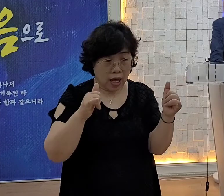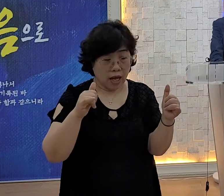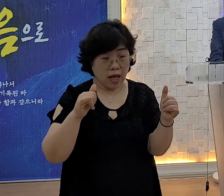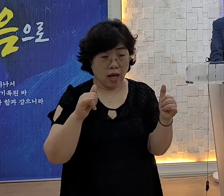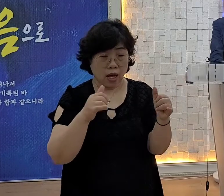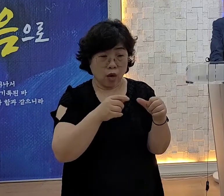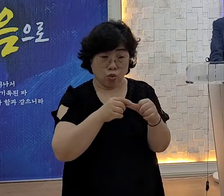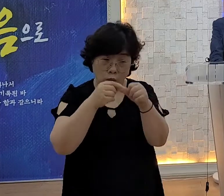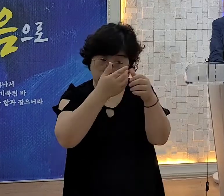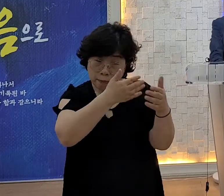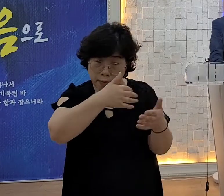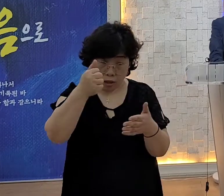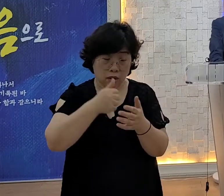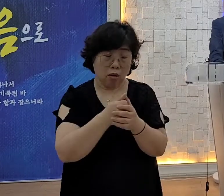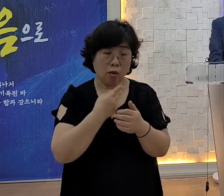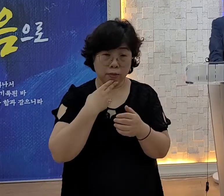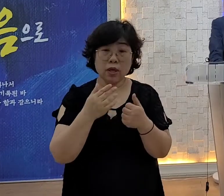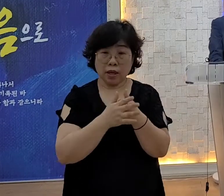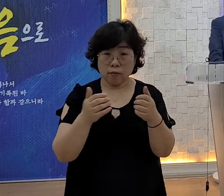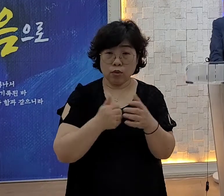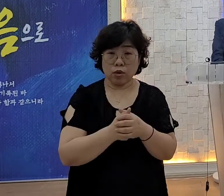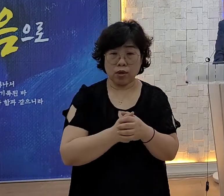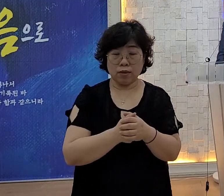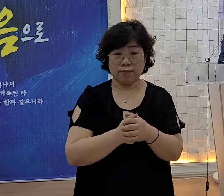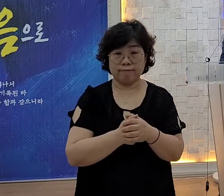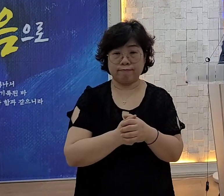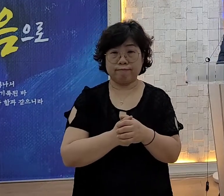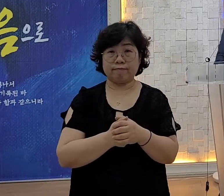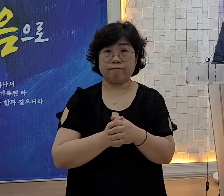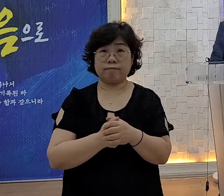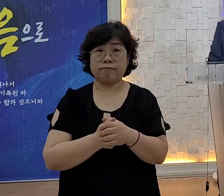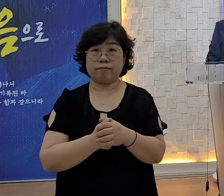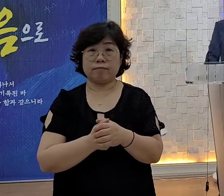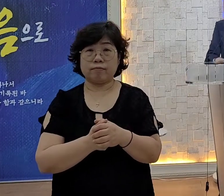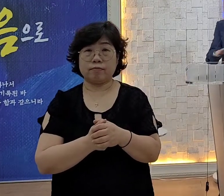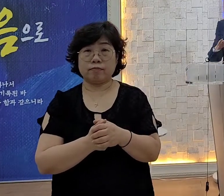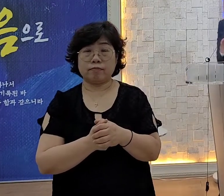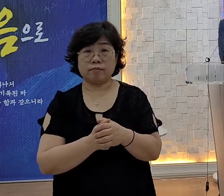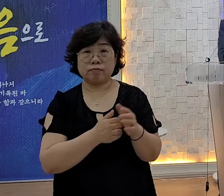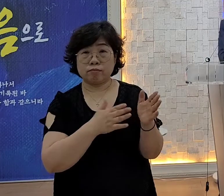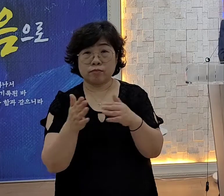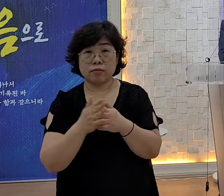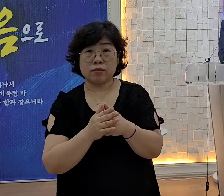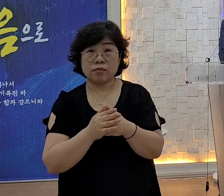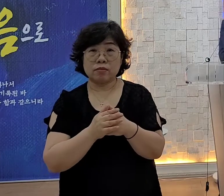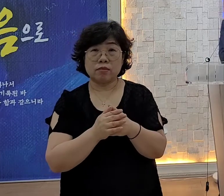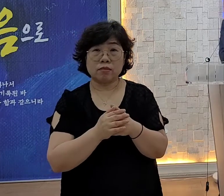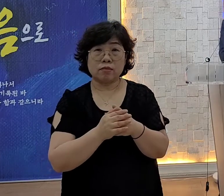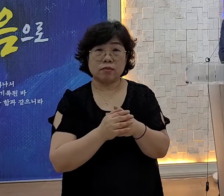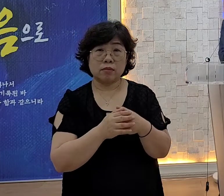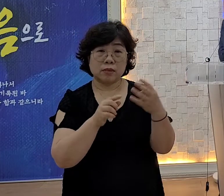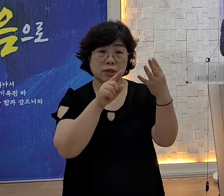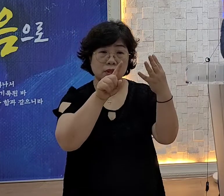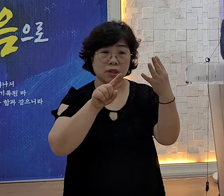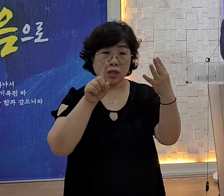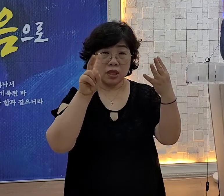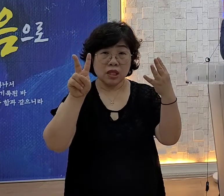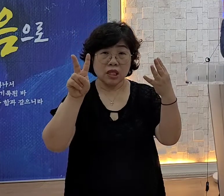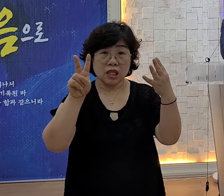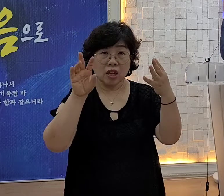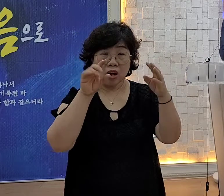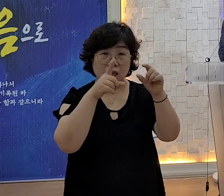자, 여기서 만일이라고 하잖아요. 만일. 여러분 그 영어 배울 때 우리 가정법이라고 들어보시잖아요. 만일,